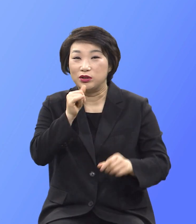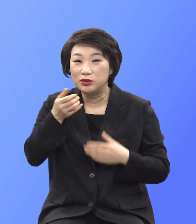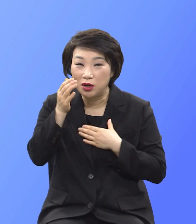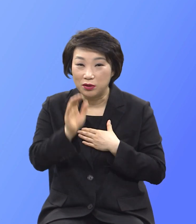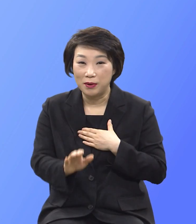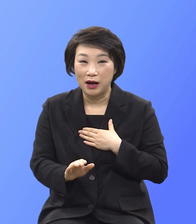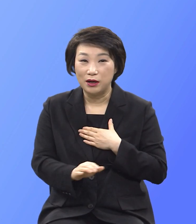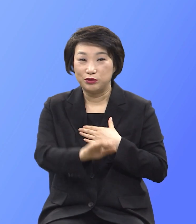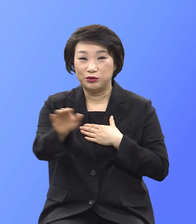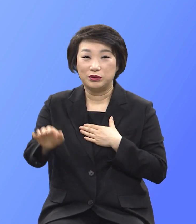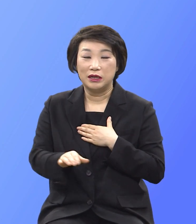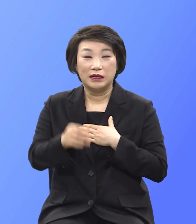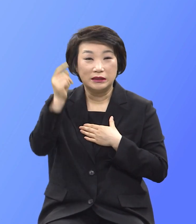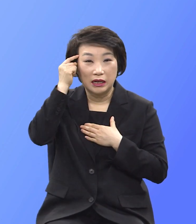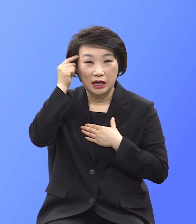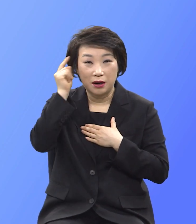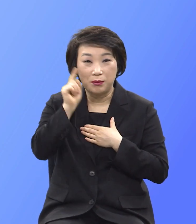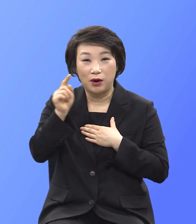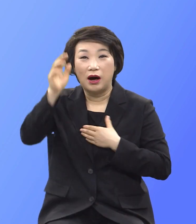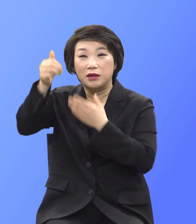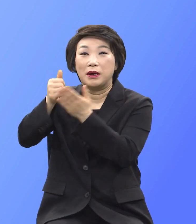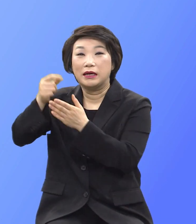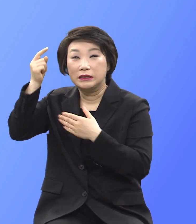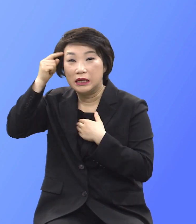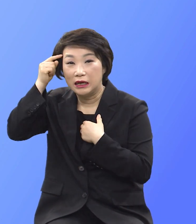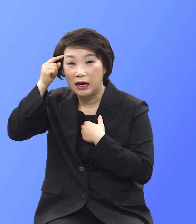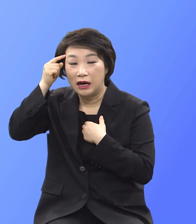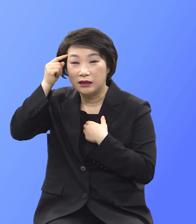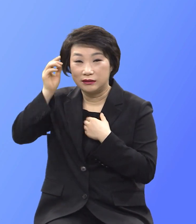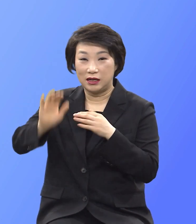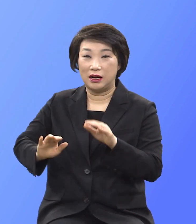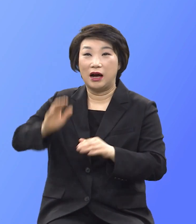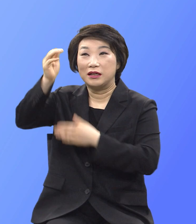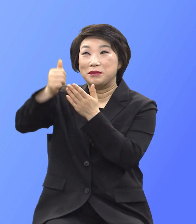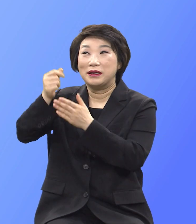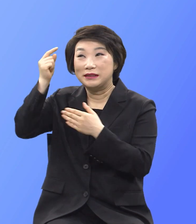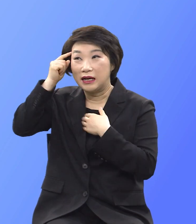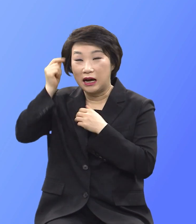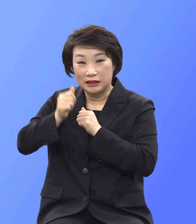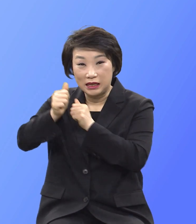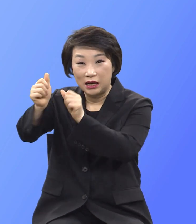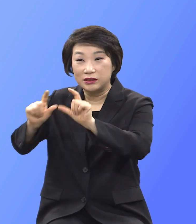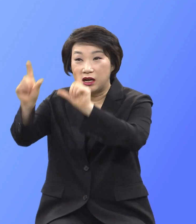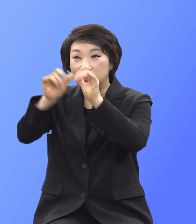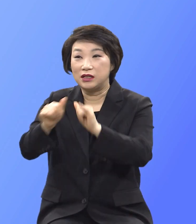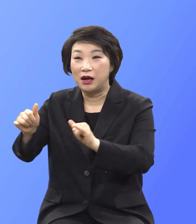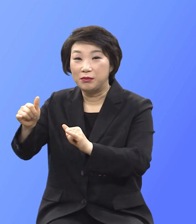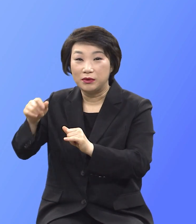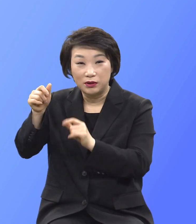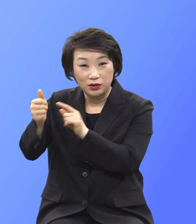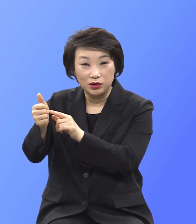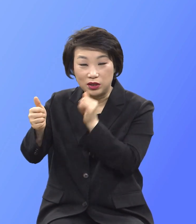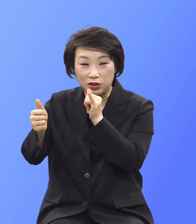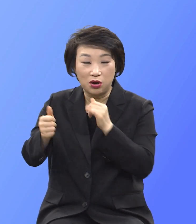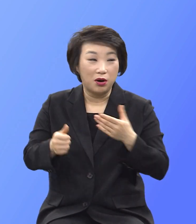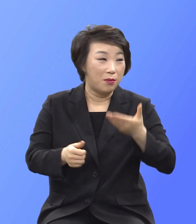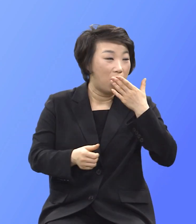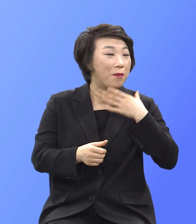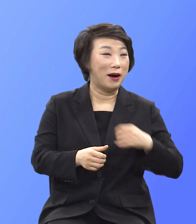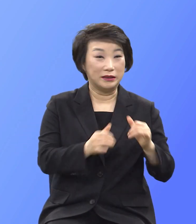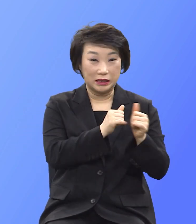살았으나 생각이 하나님의 생각으로 하나님의 생각을 따라 산 사람과 먹고